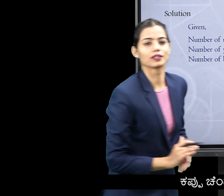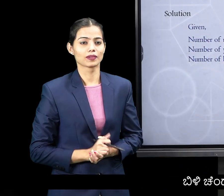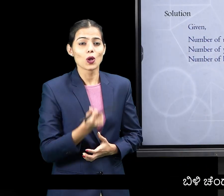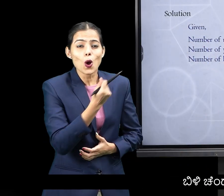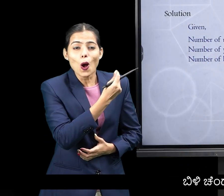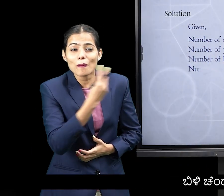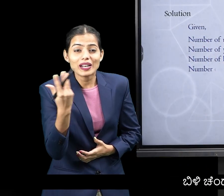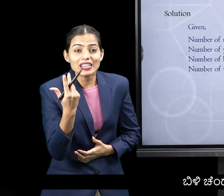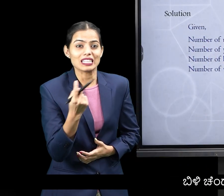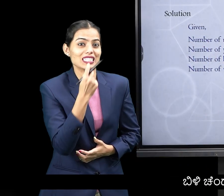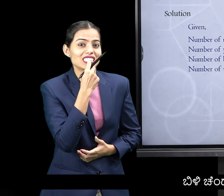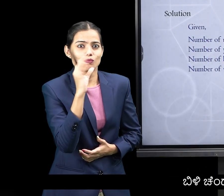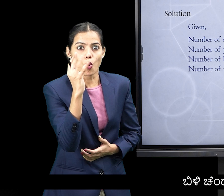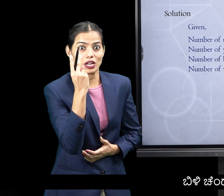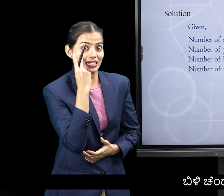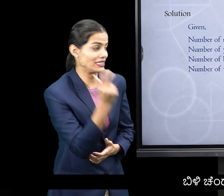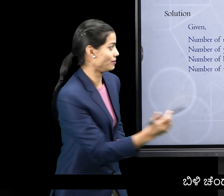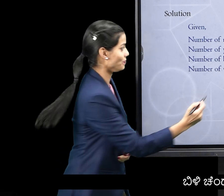ಬಿಳಿ ಚೆಂಡುಗಳ ಸಂಖ್ಯೆ 1.